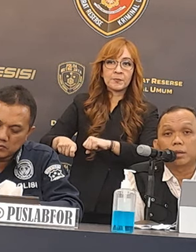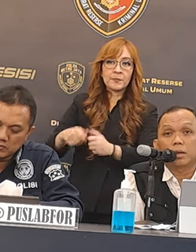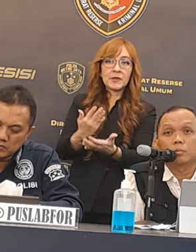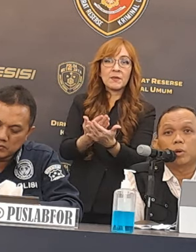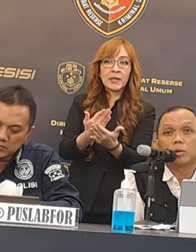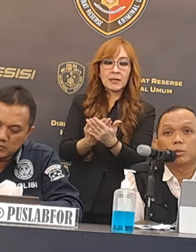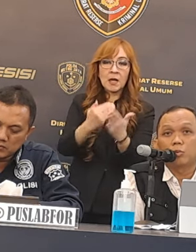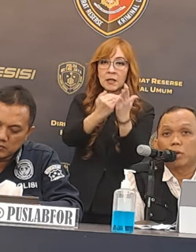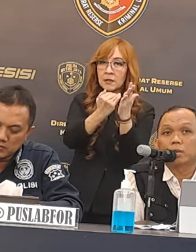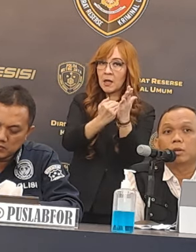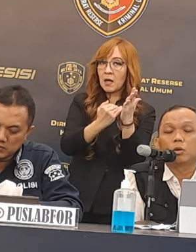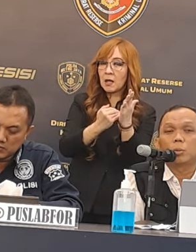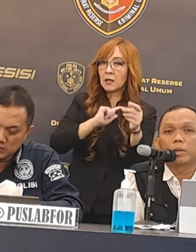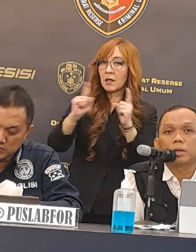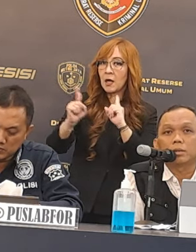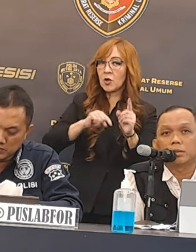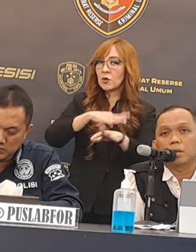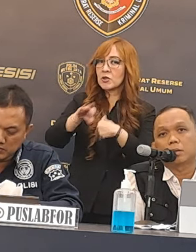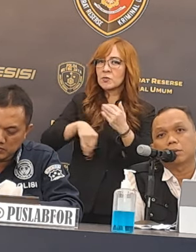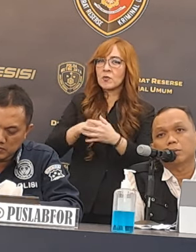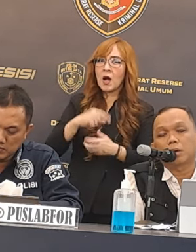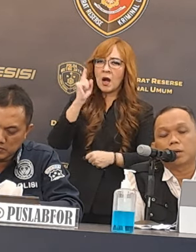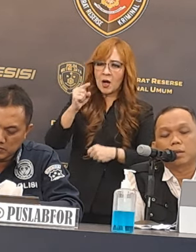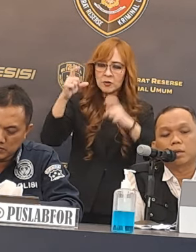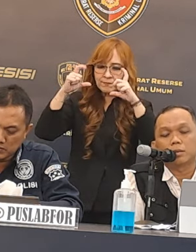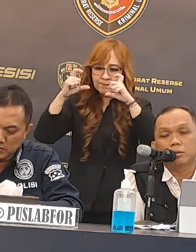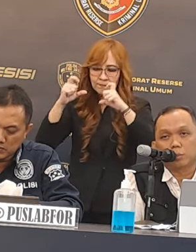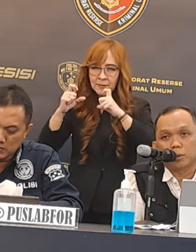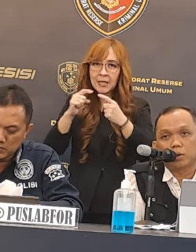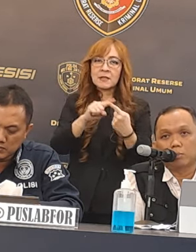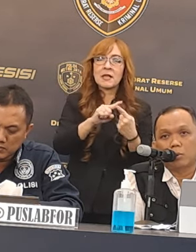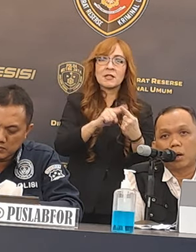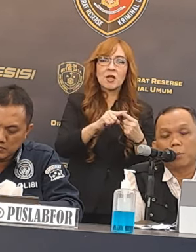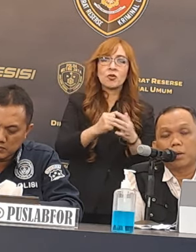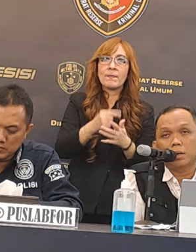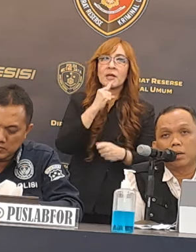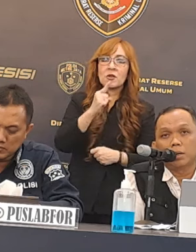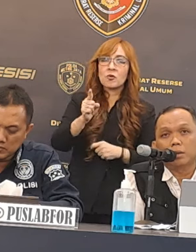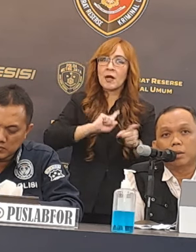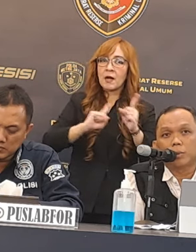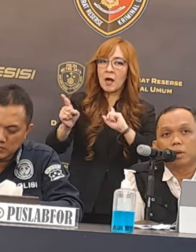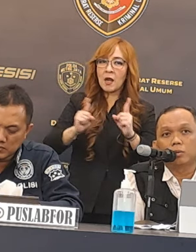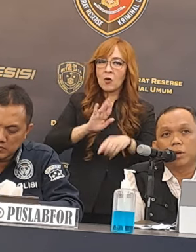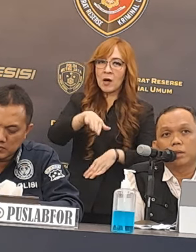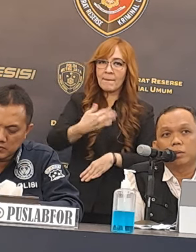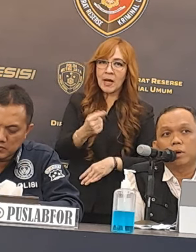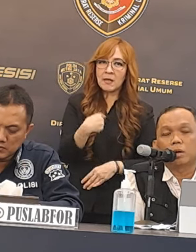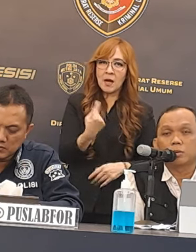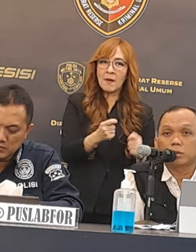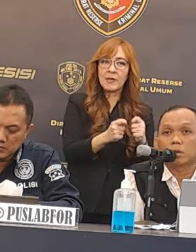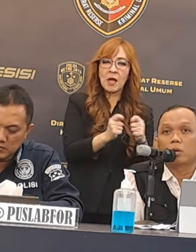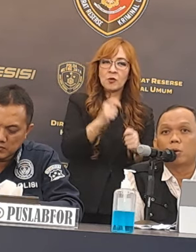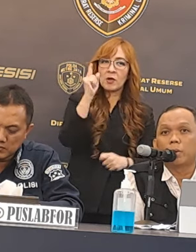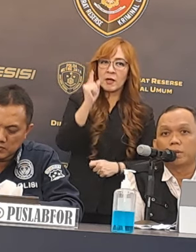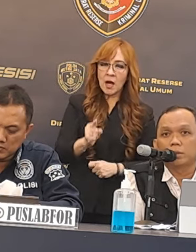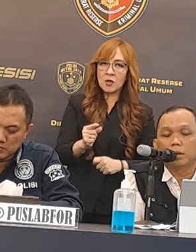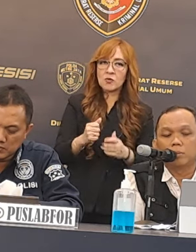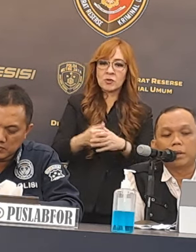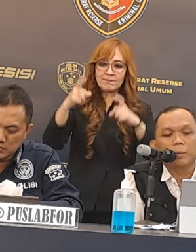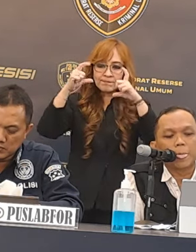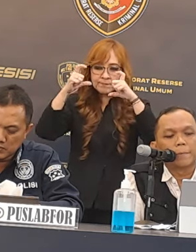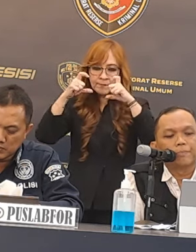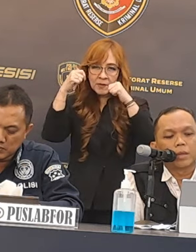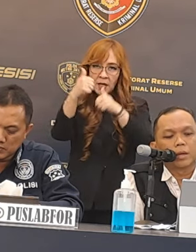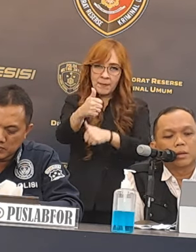diminta keterangan bahwa semuanya terdokumentasi. Salah satu akreditasi juga menentukan bahwa apa yang kami lakukan itu harus terdokumentasi